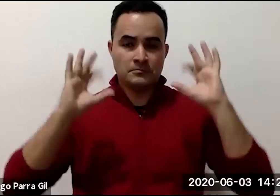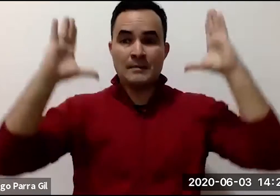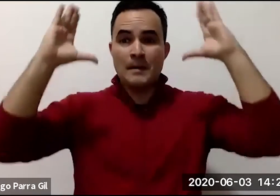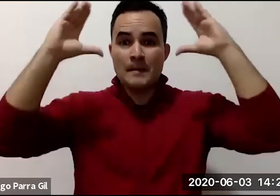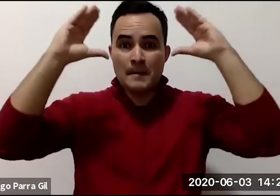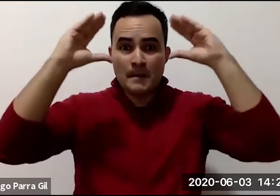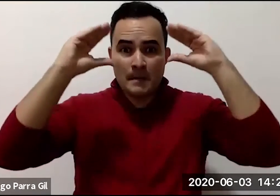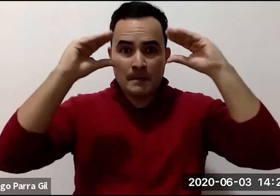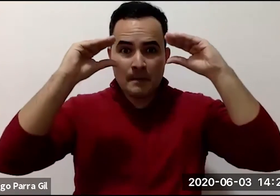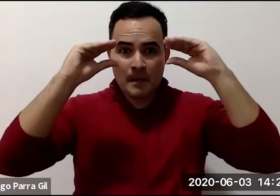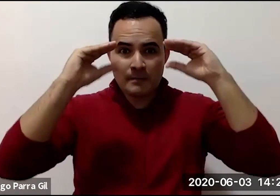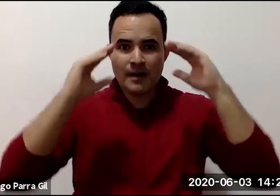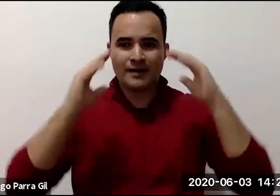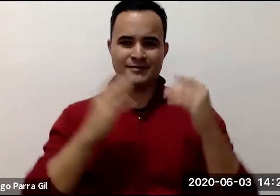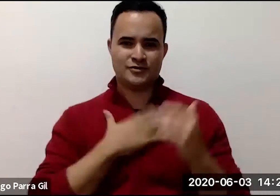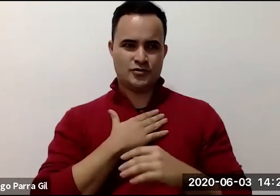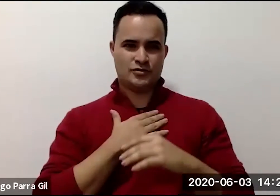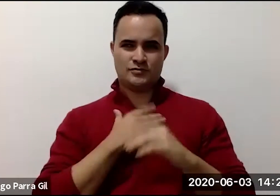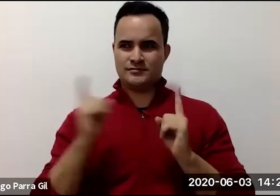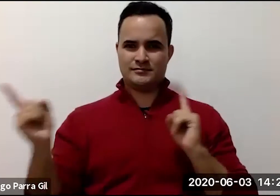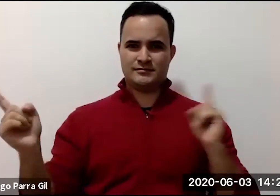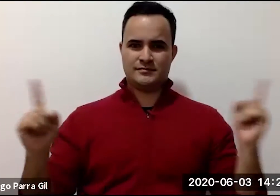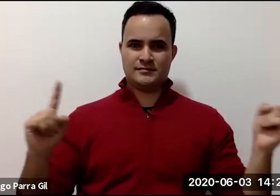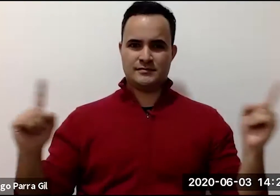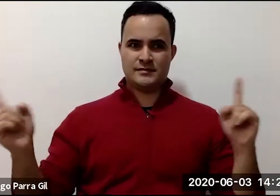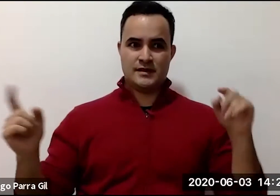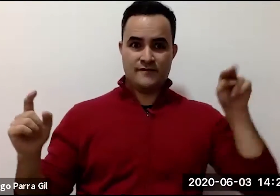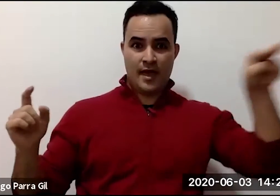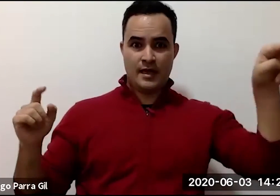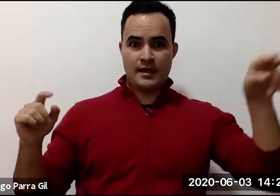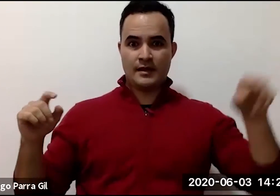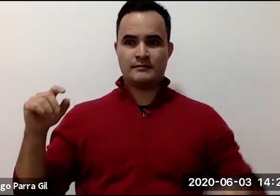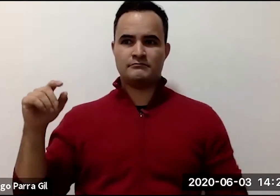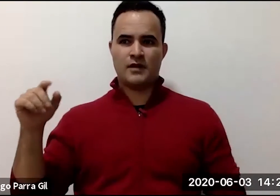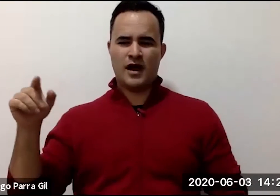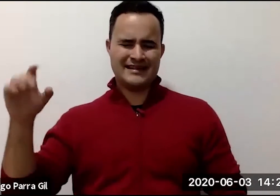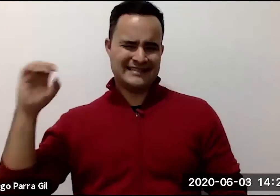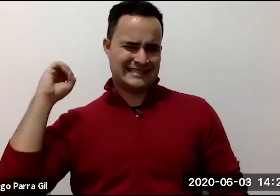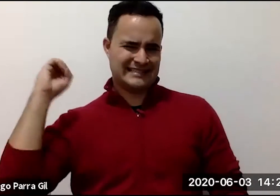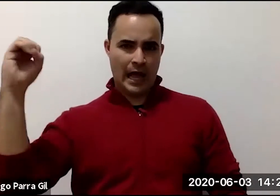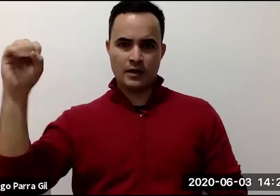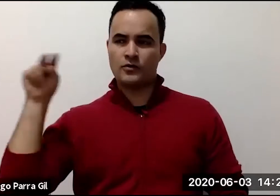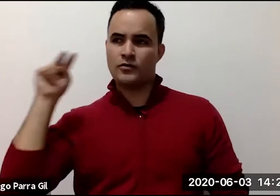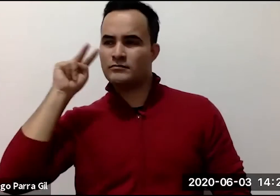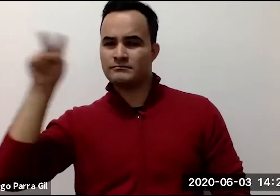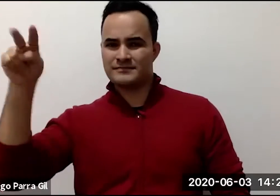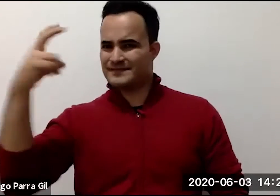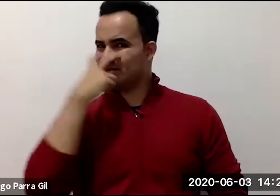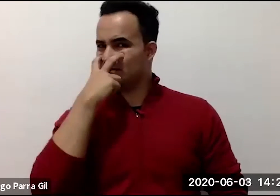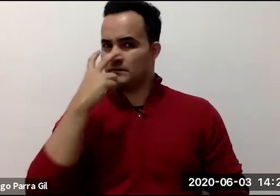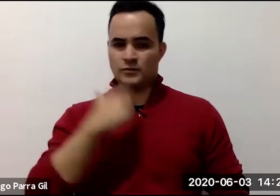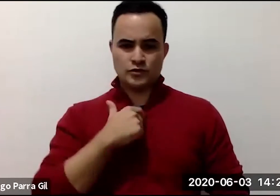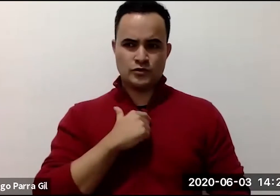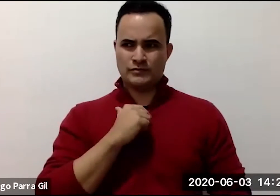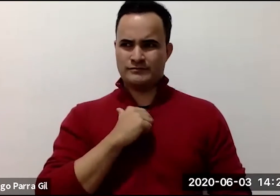ven o el extremo de los que no ven, ¿no? Entonces yo siempre me sentía pues como en medio.